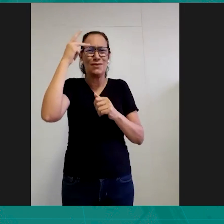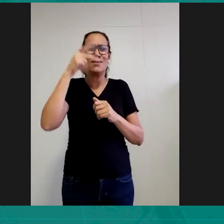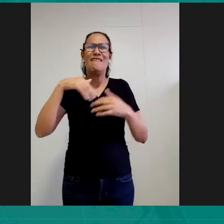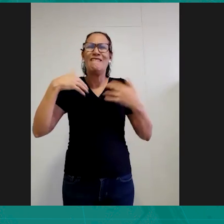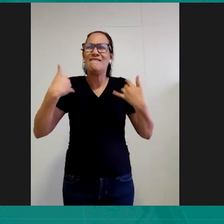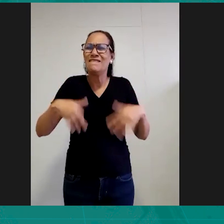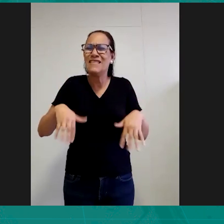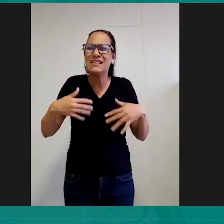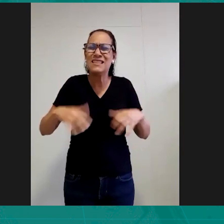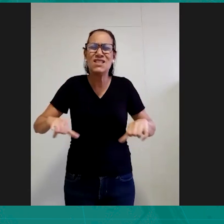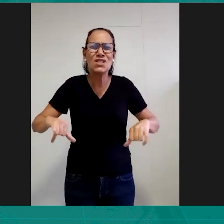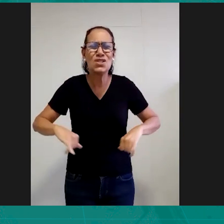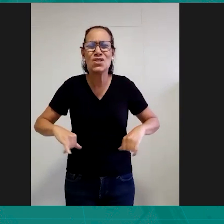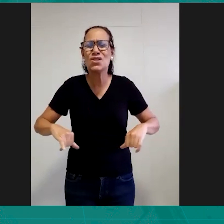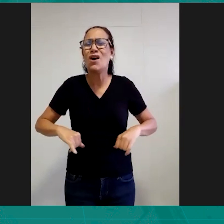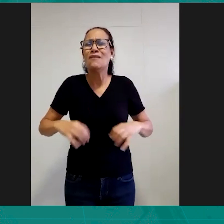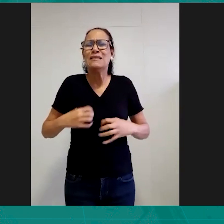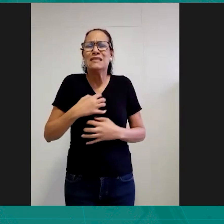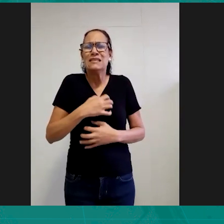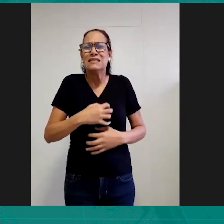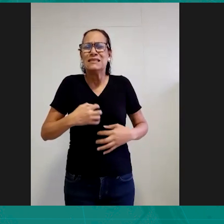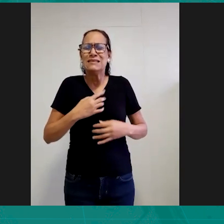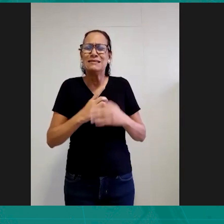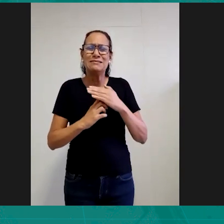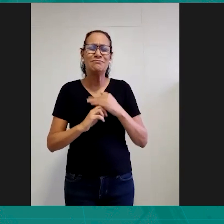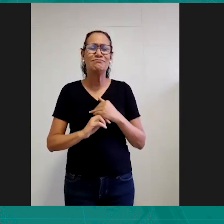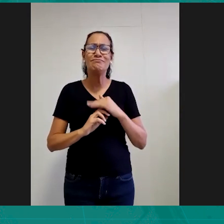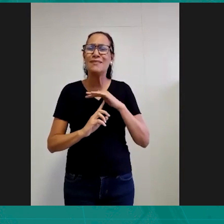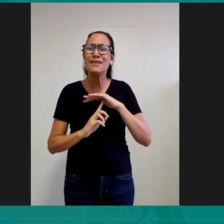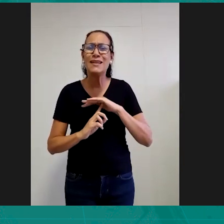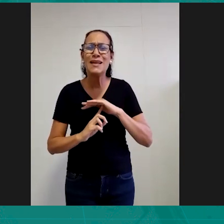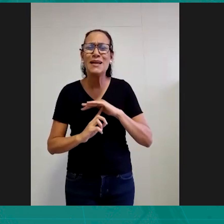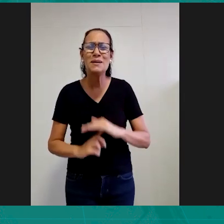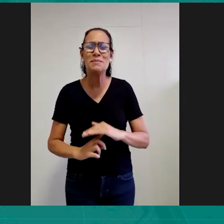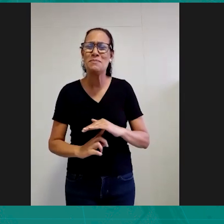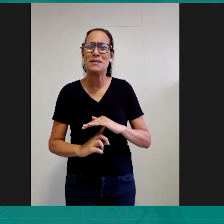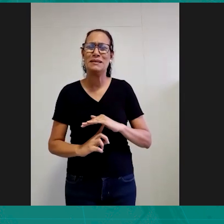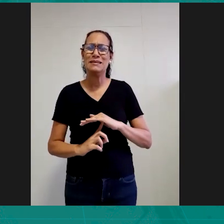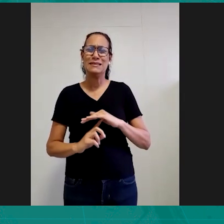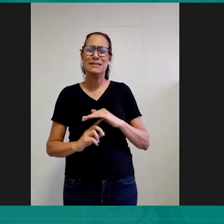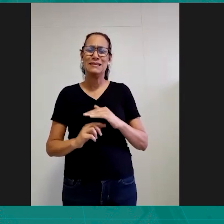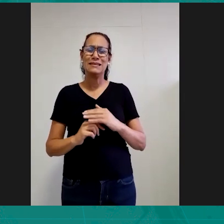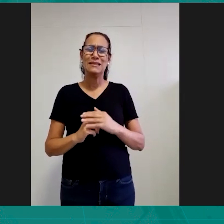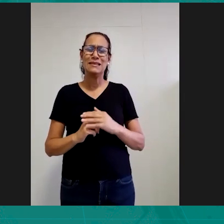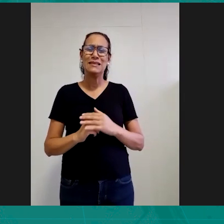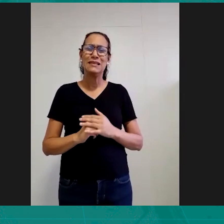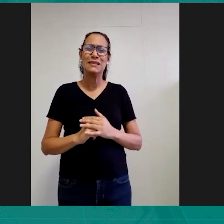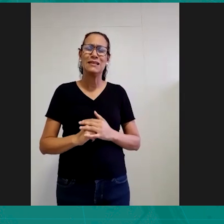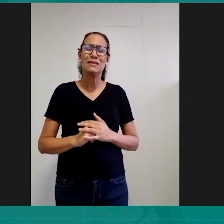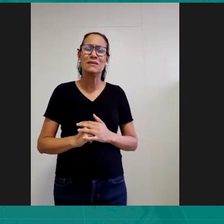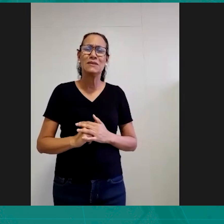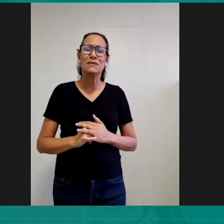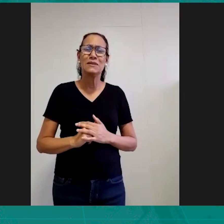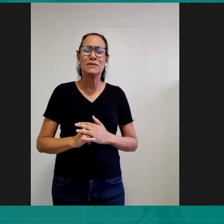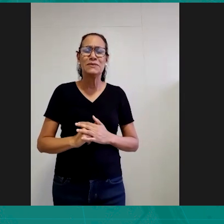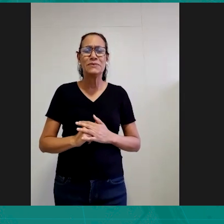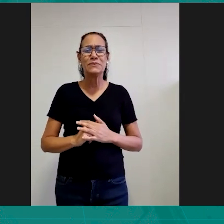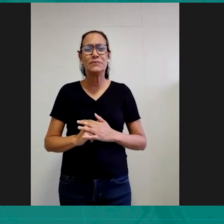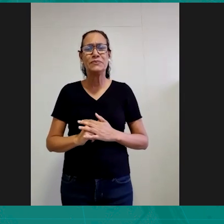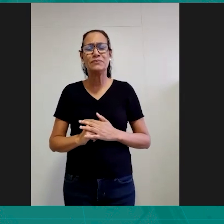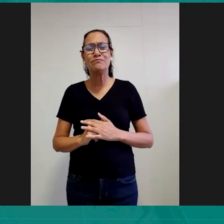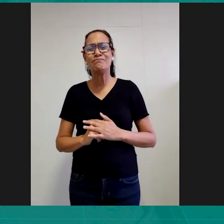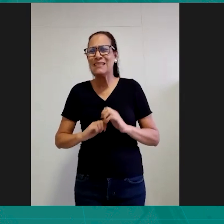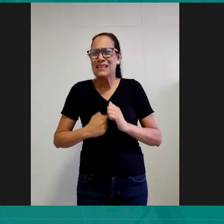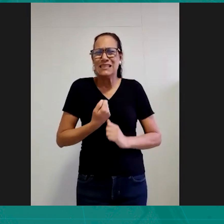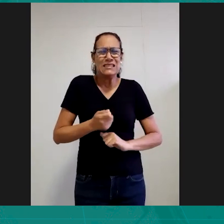com angústia, sofrem com aflição, sofrem com ansiedade. Irmão,